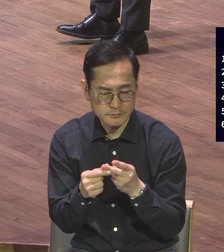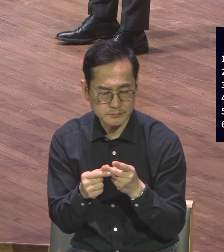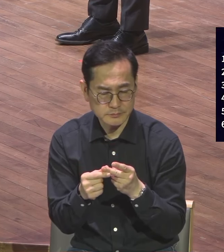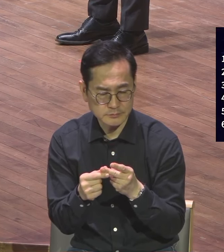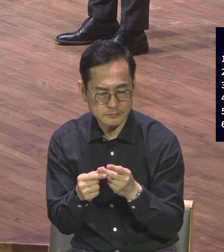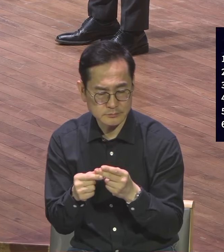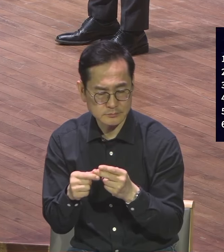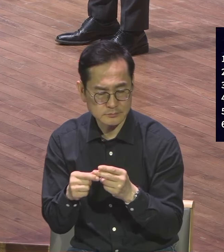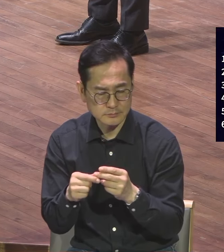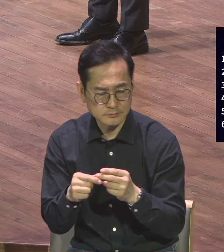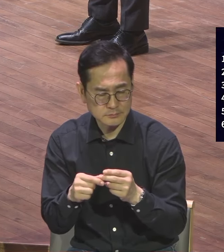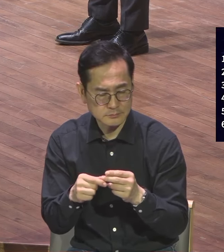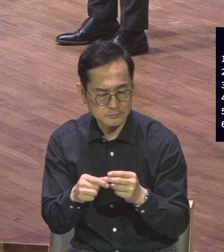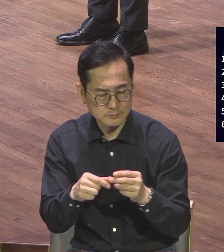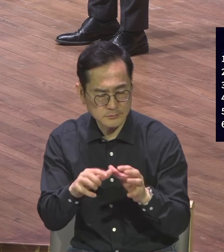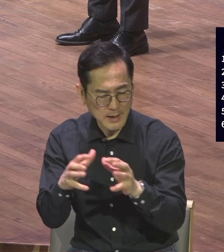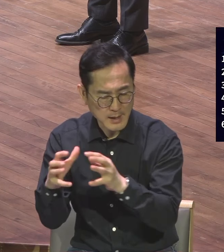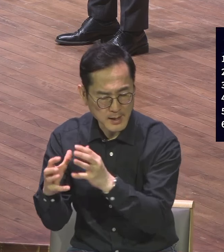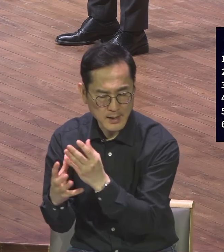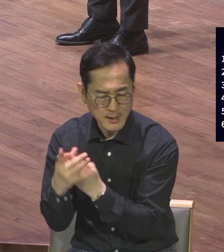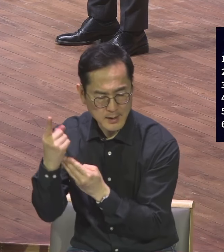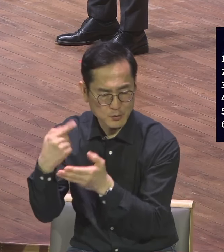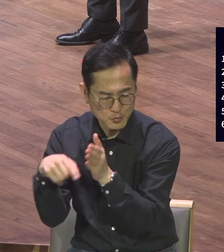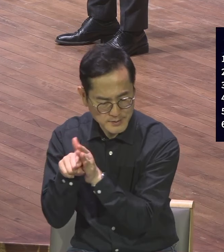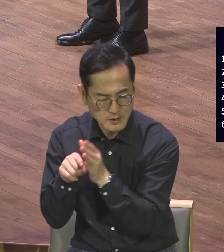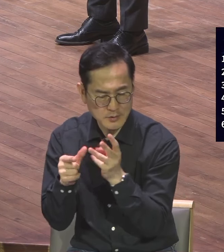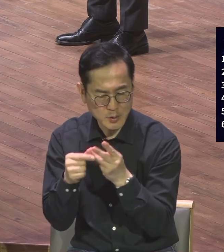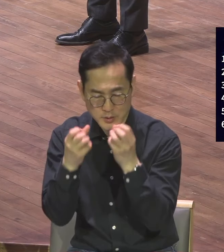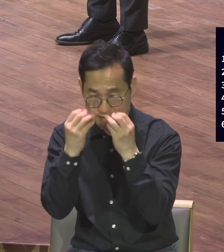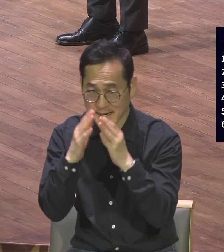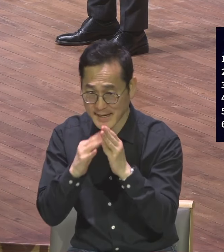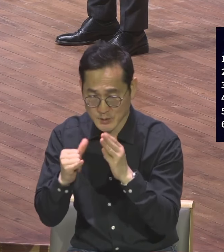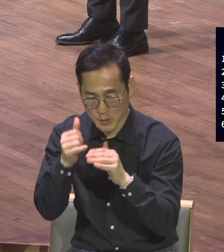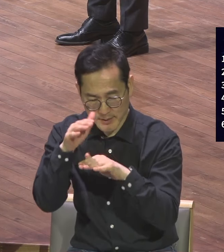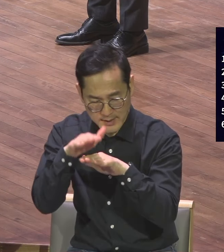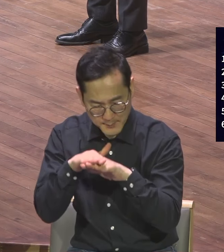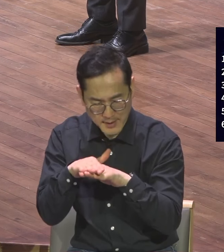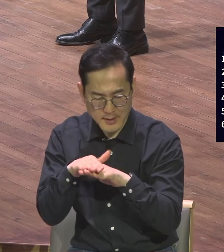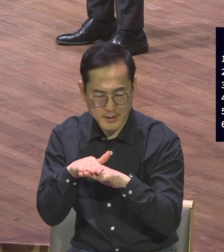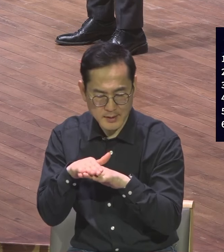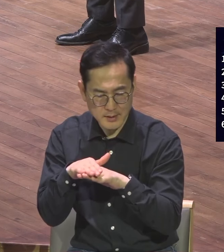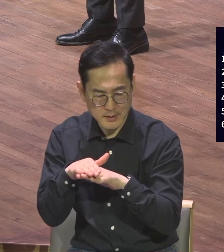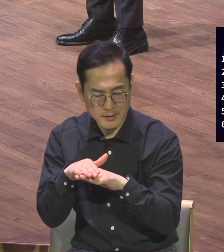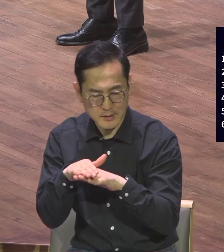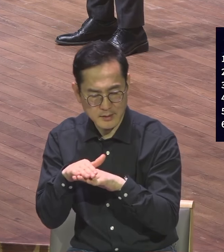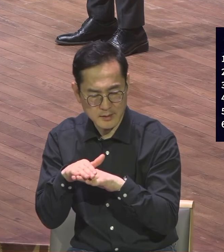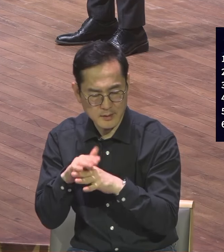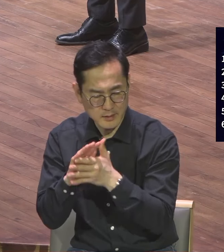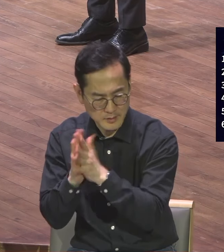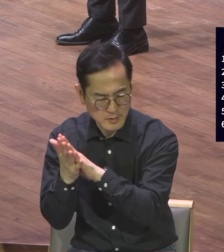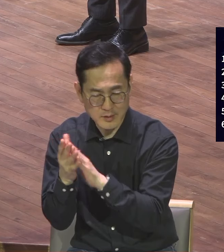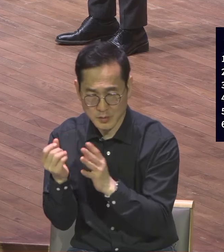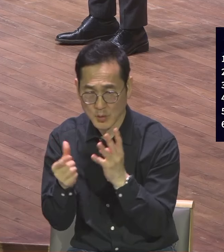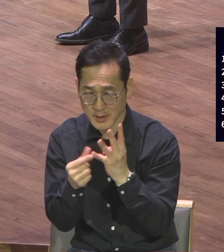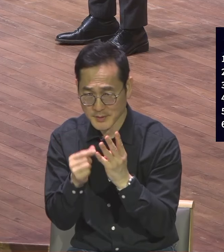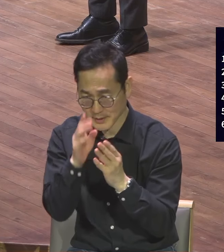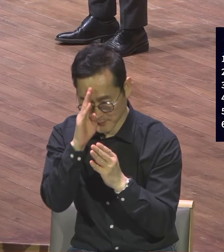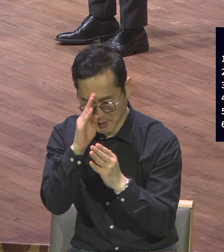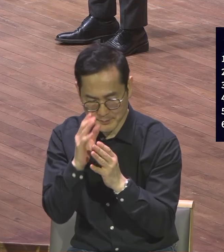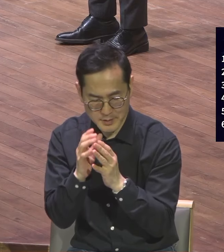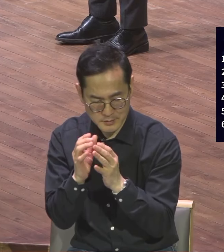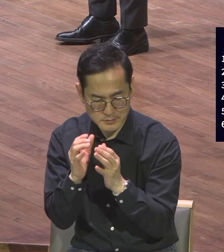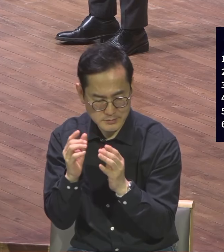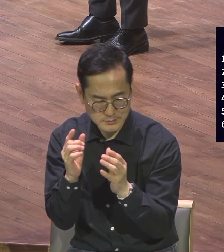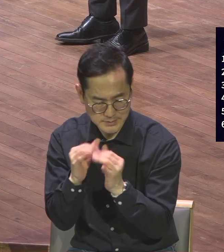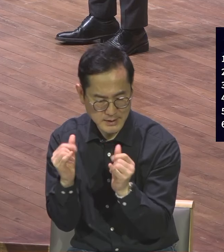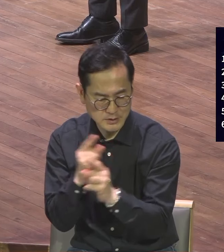가족의 예배 허바 교회를 위해서 예원의 가족 모두가 알게 모르게 가지고 있는 모든 질병 치유를 위해서 권력전도와 개인의 가정 기도 제목을 위해서 지금 이 시간